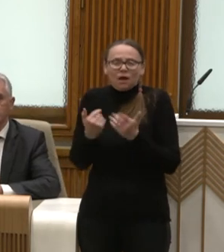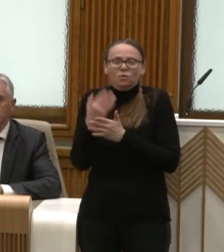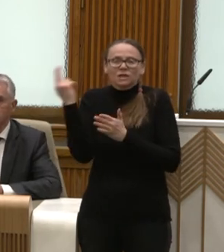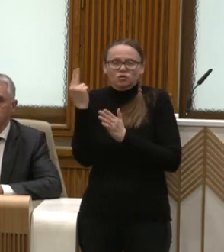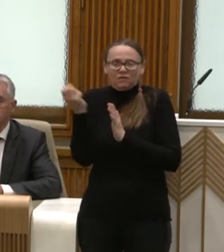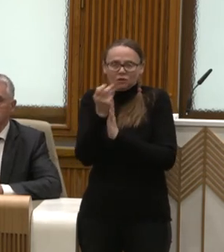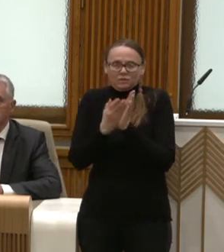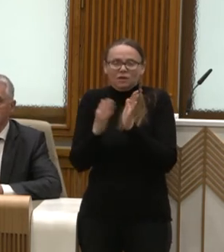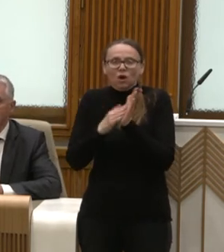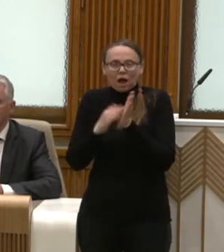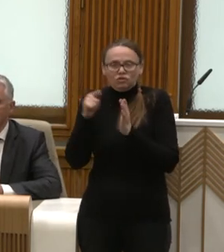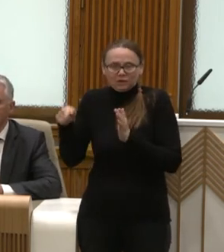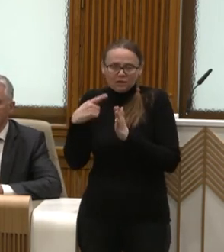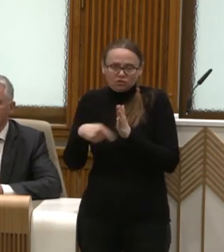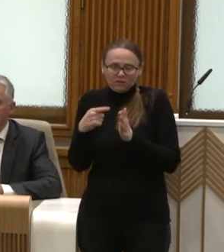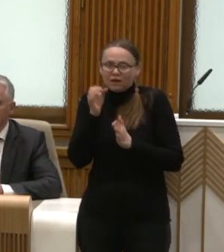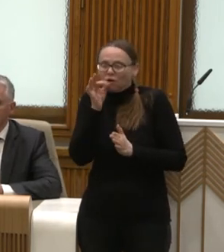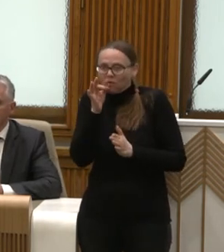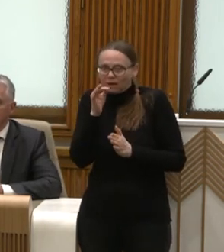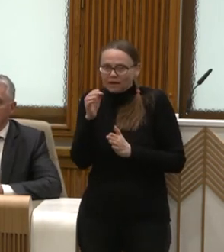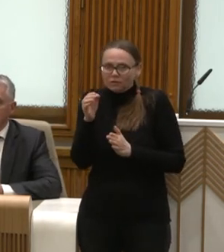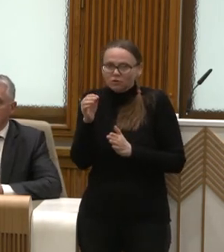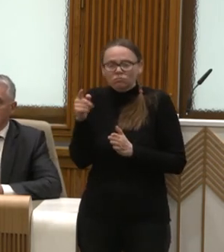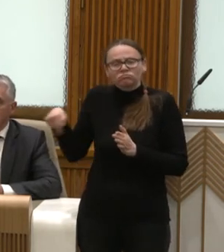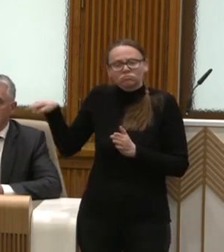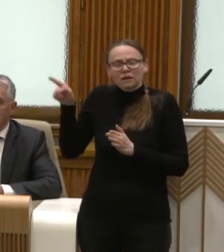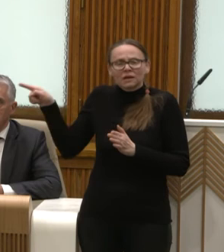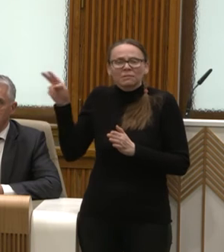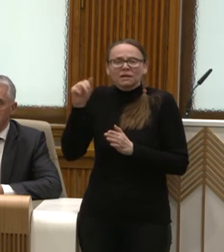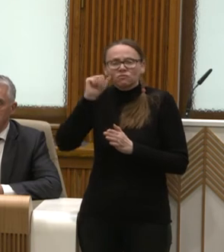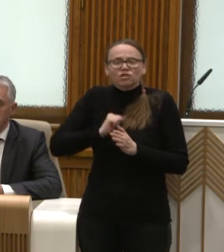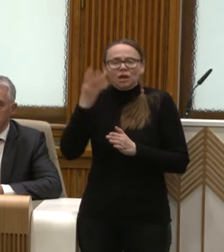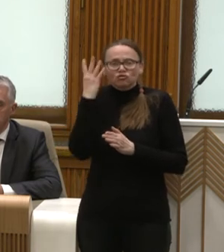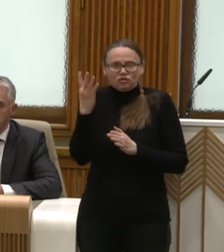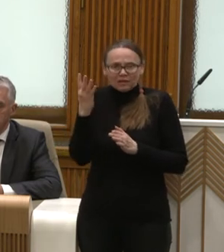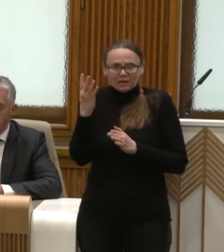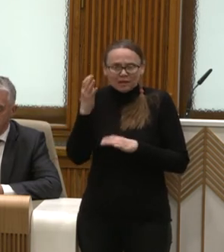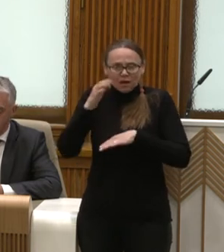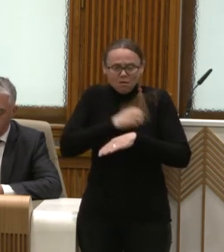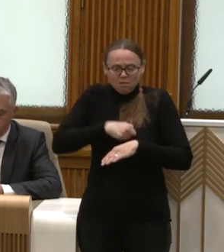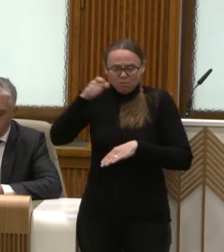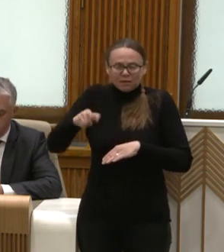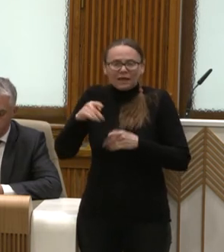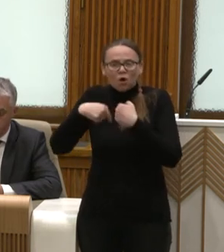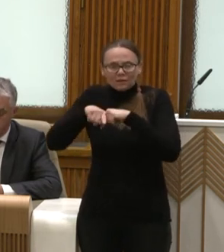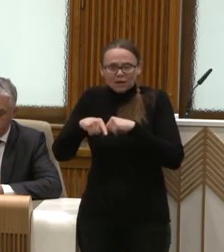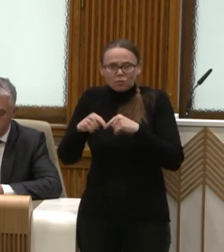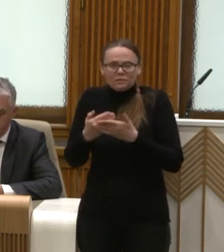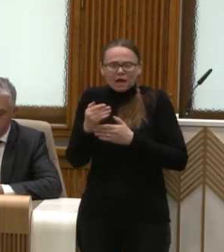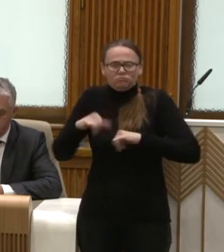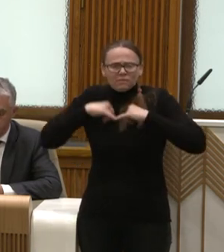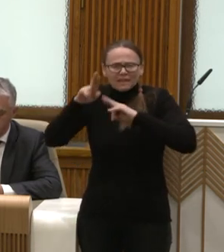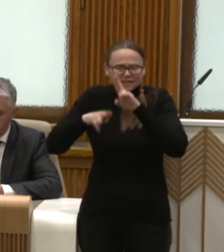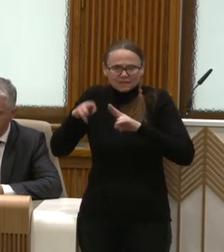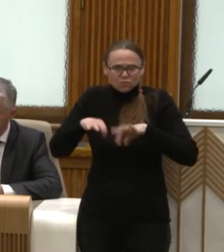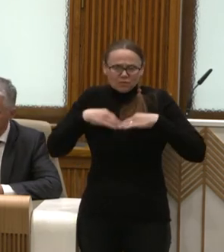ta številka. Konkretno, mi smo imeli včeraj 4 bolnike na oddelku za intenzivno zdravljenje, eden je bil zdaj premeščen na navadni